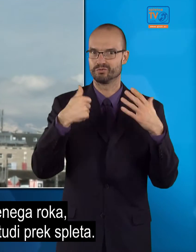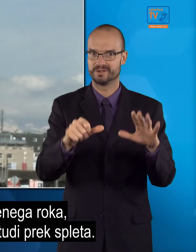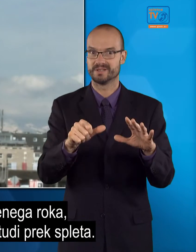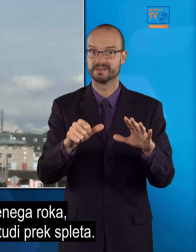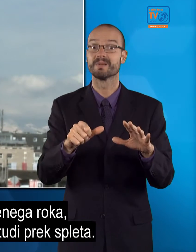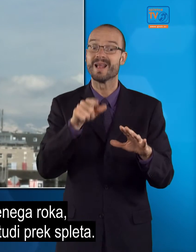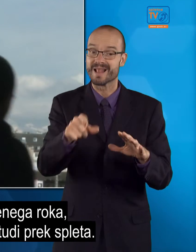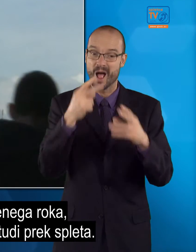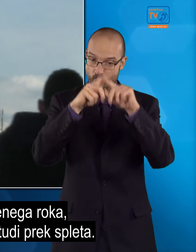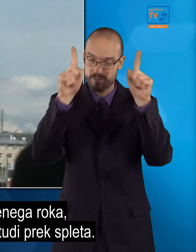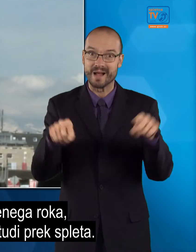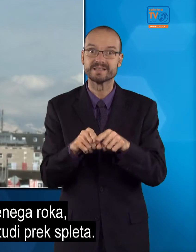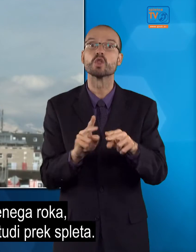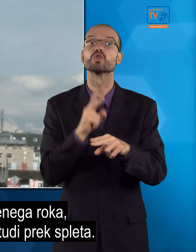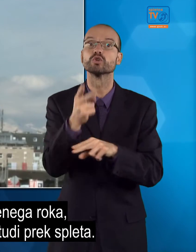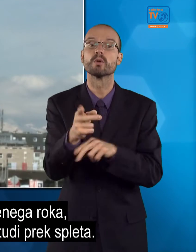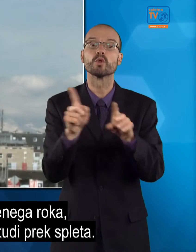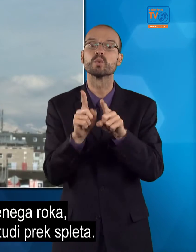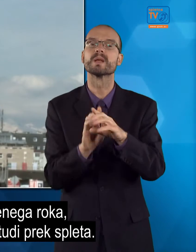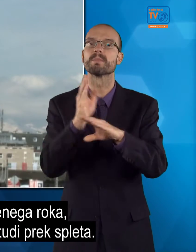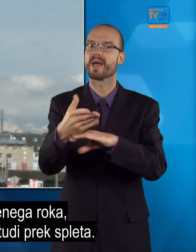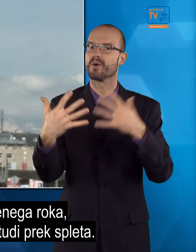15.1.2016, je dostopen tudi prek spleta.